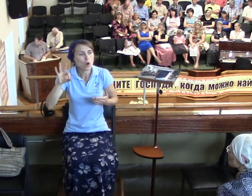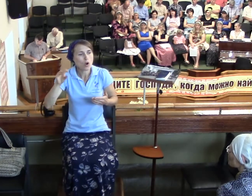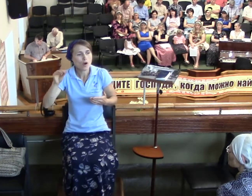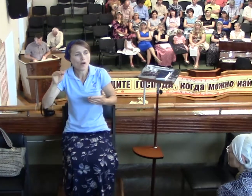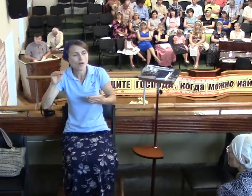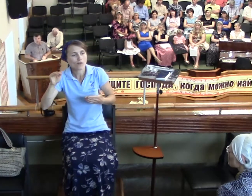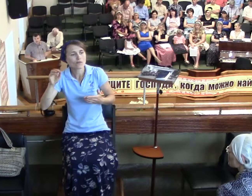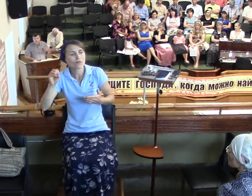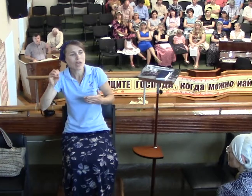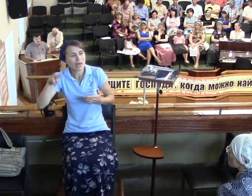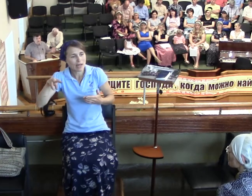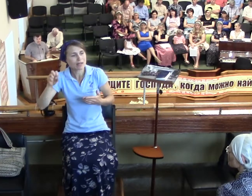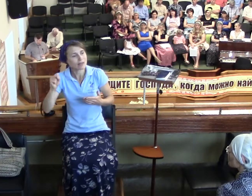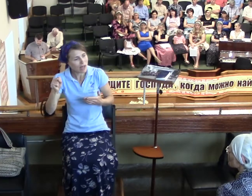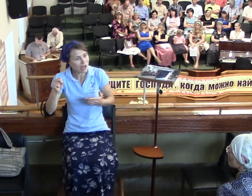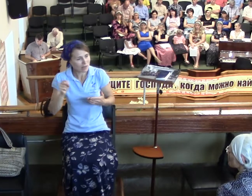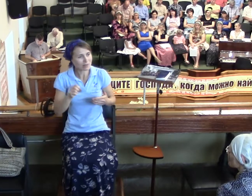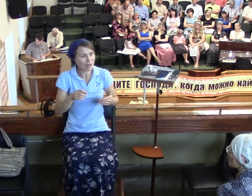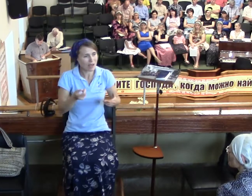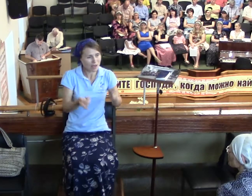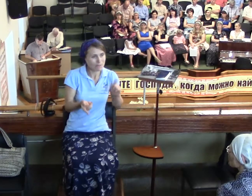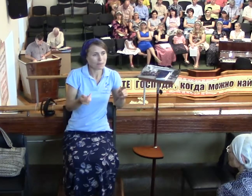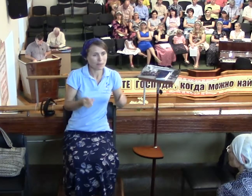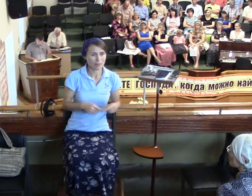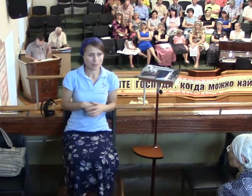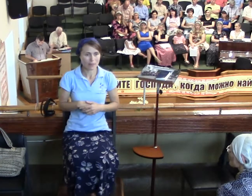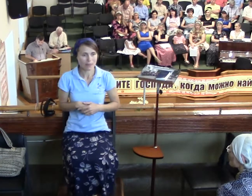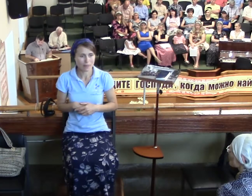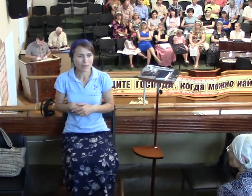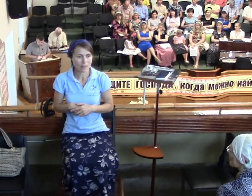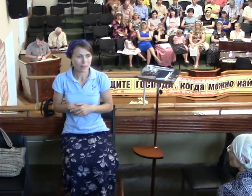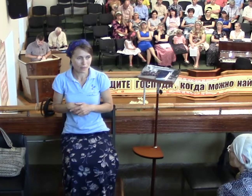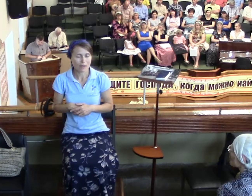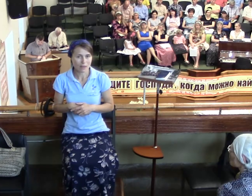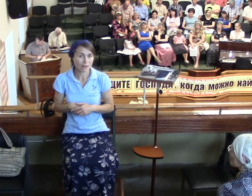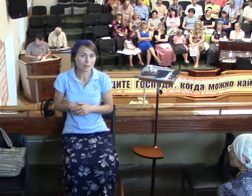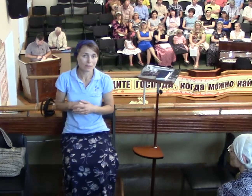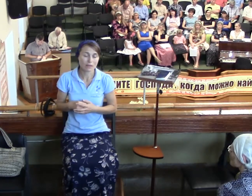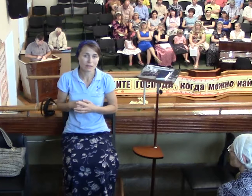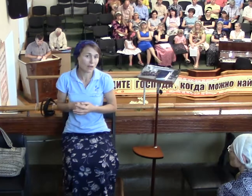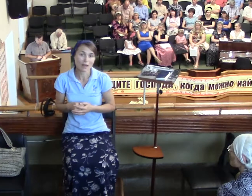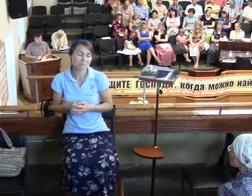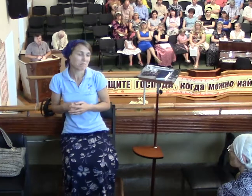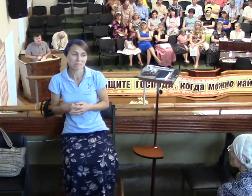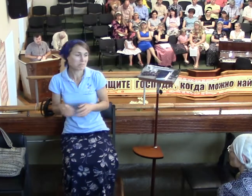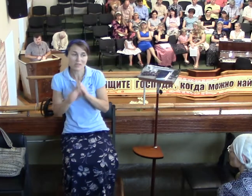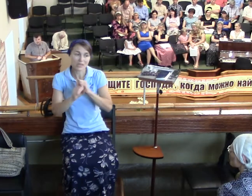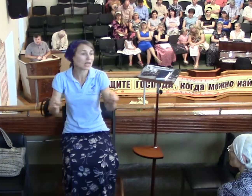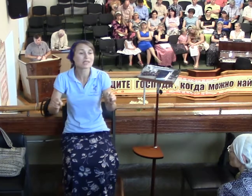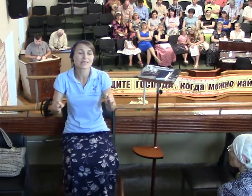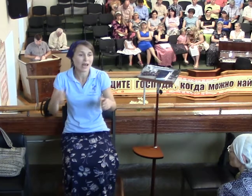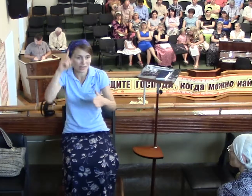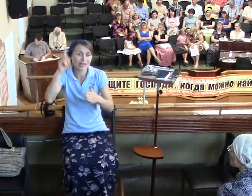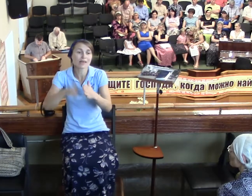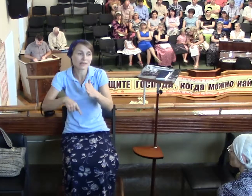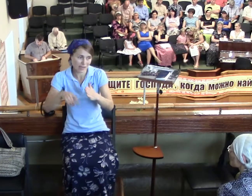но вы знаете, Давид получал еще великие откровения от Господа. Он вел Господние войны, сказано об этом. Но все-таки греха ему